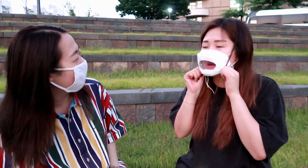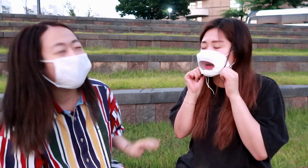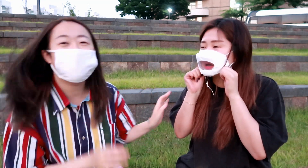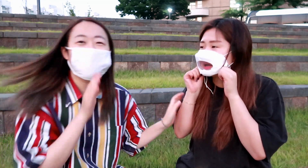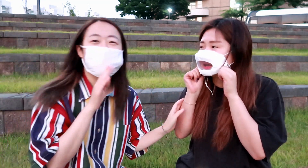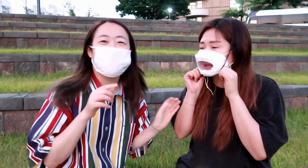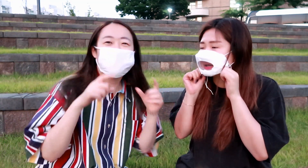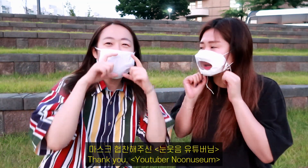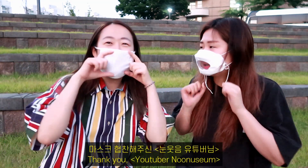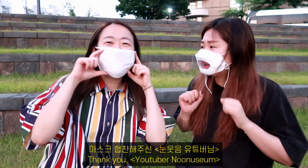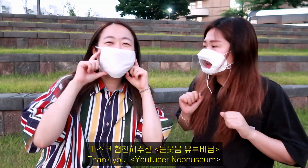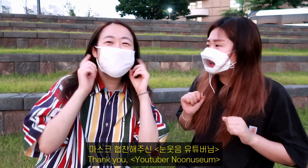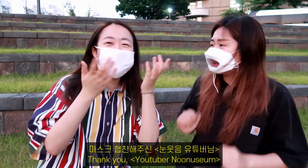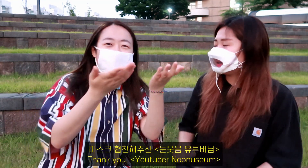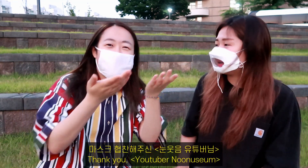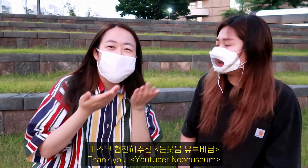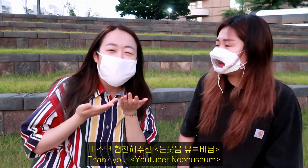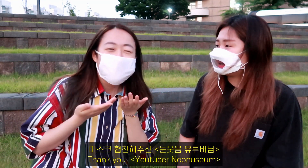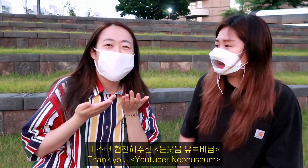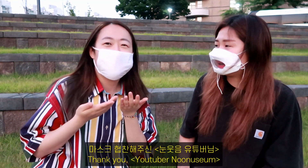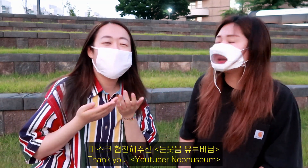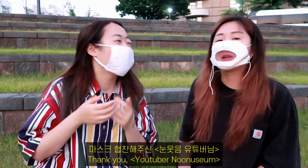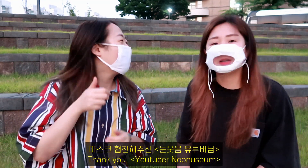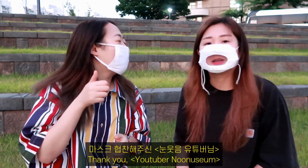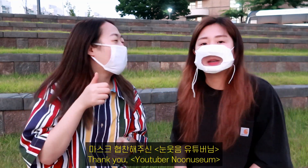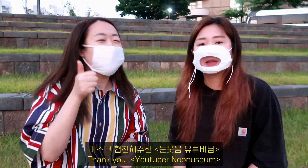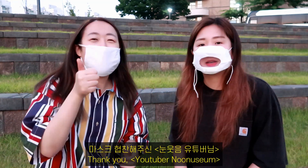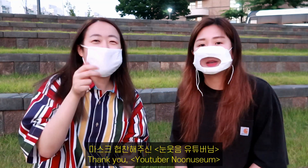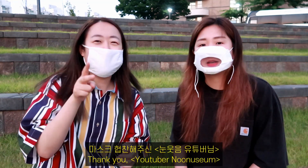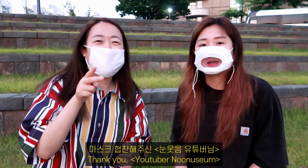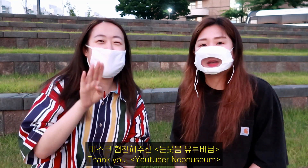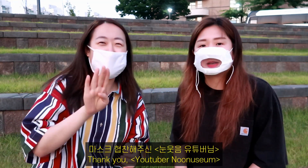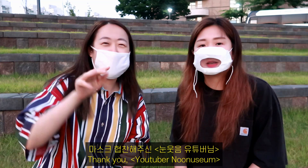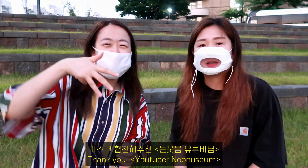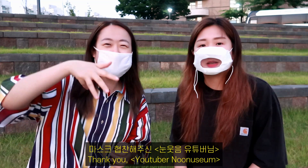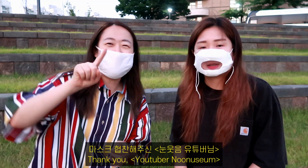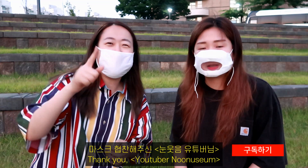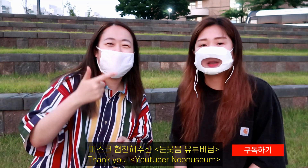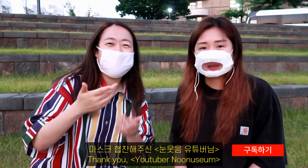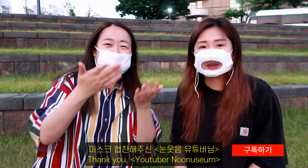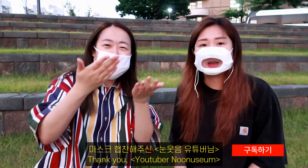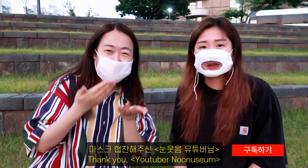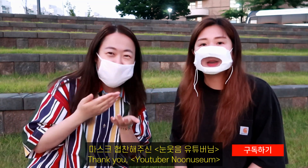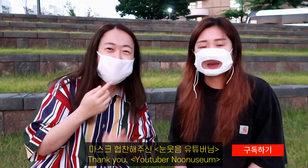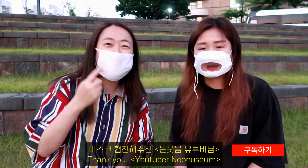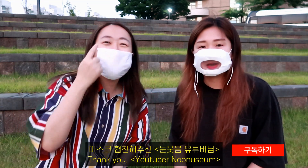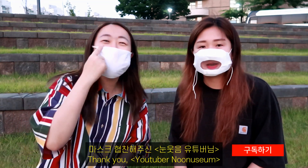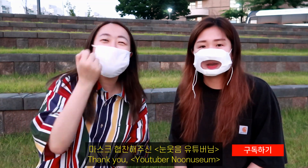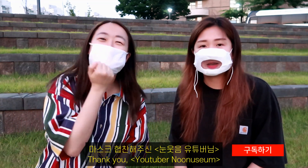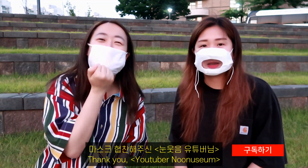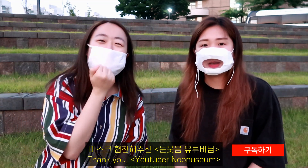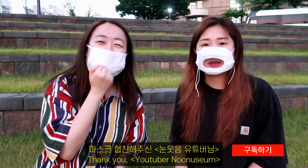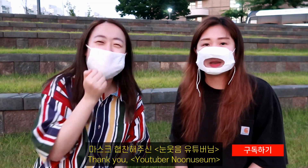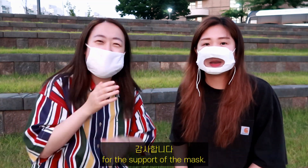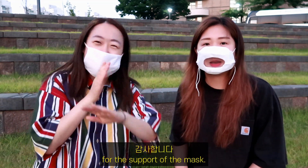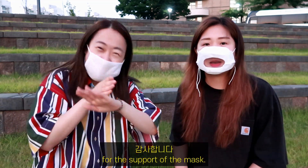불편하지? 어. 아 맞다. 이거 마스크 뭐가 협찬 비트 승리